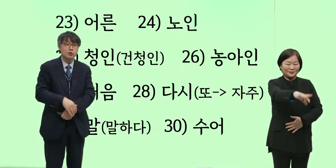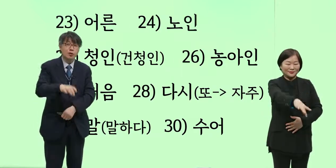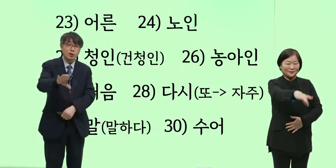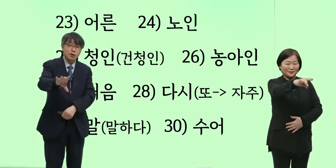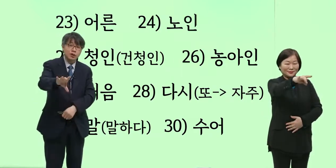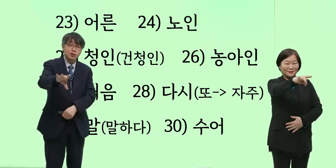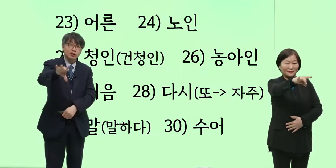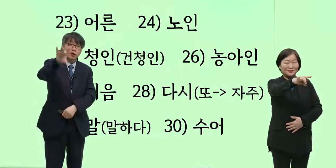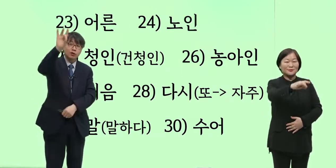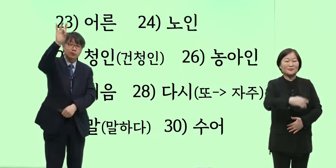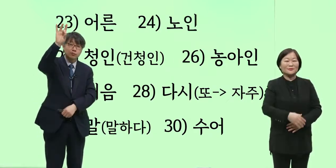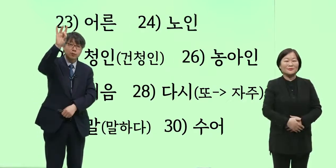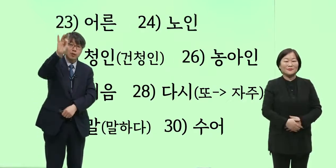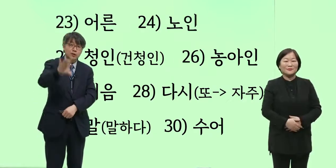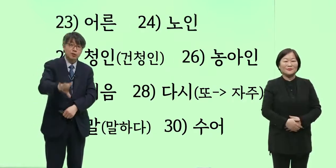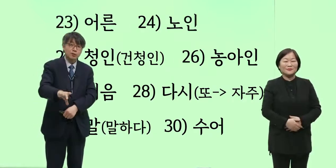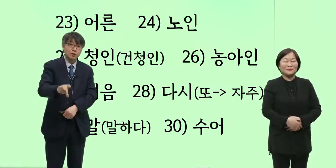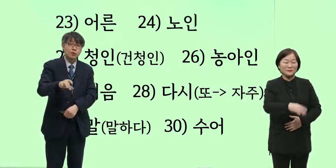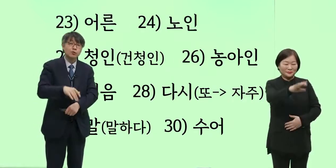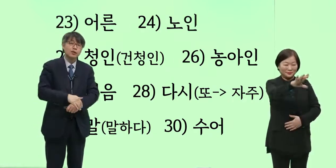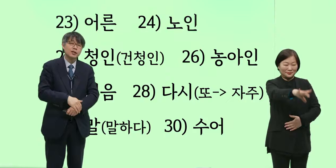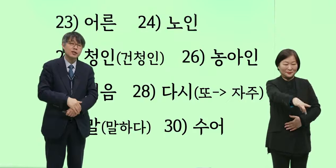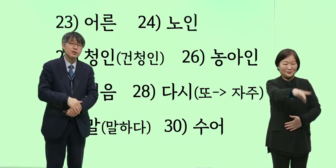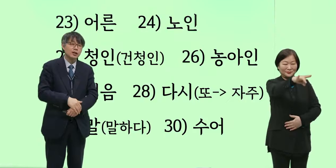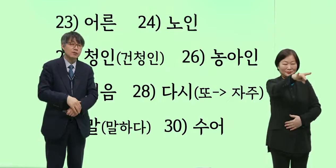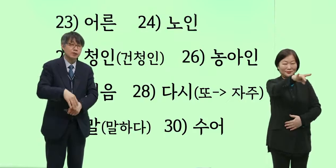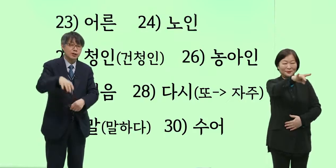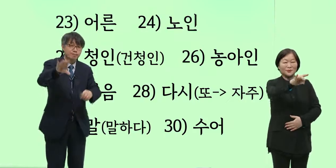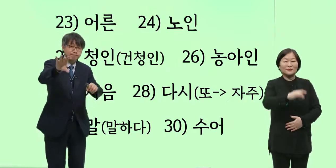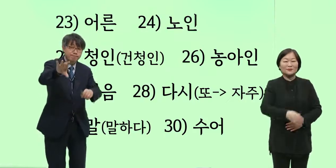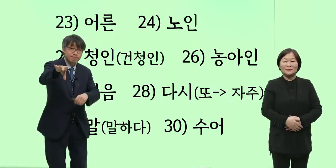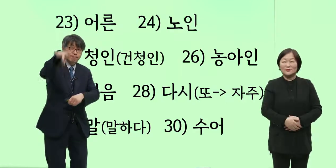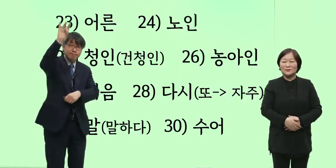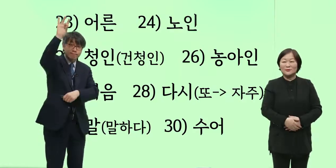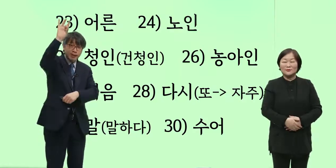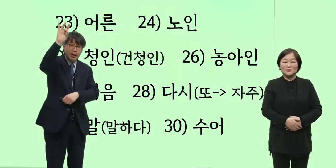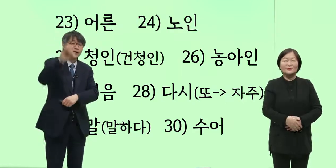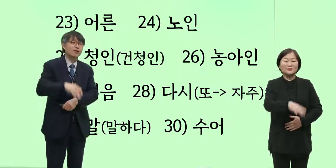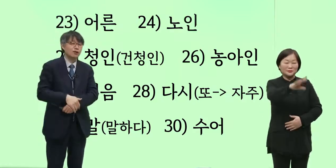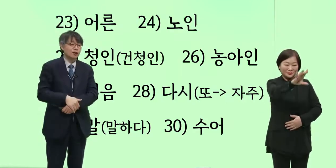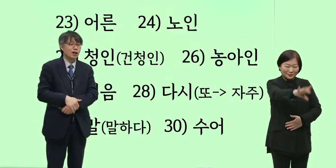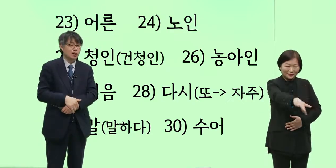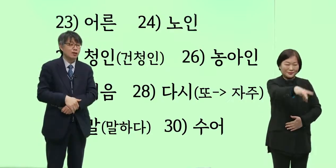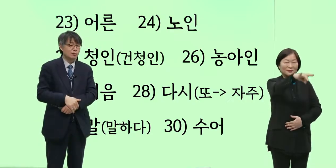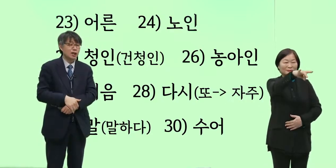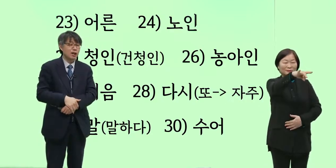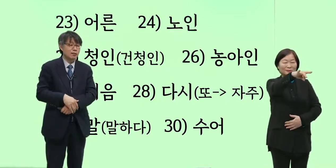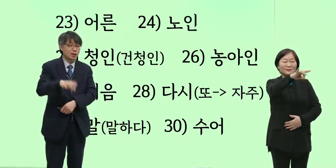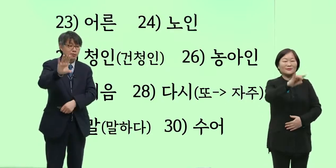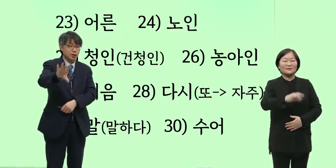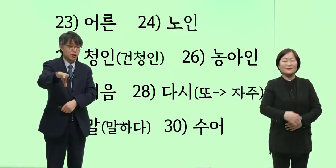처음이죠? 처음입니다. 처음. 우리 이제 지휘하시는 분이 하는 거라고 생각하시면 되겠습니다.